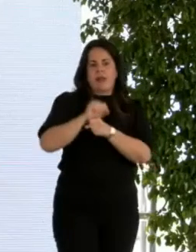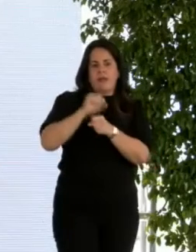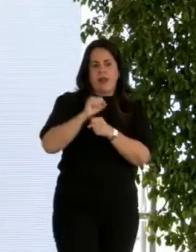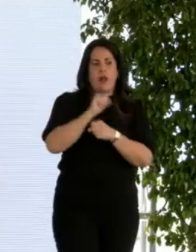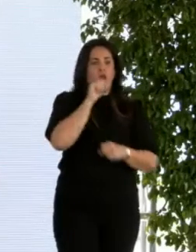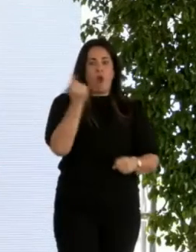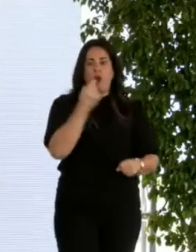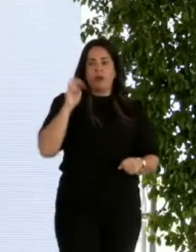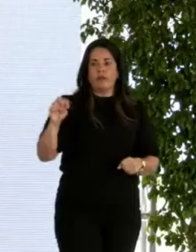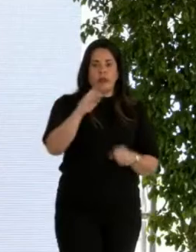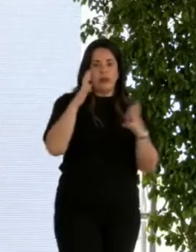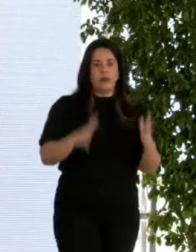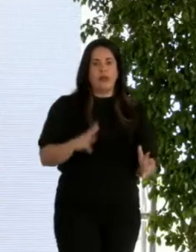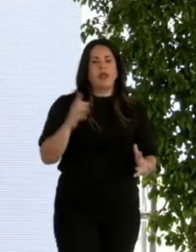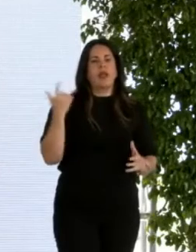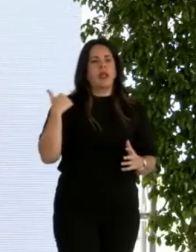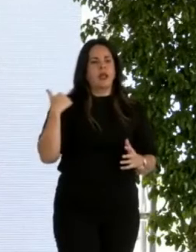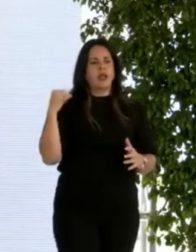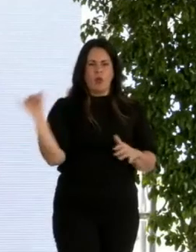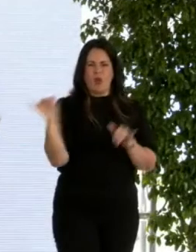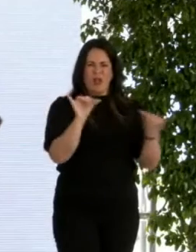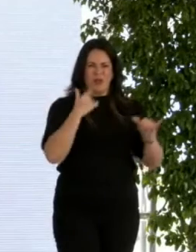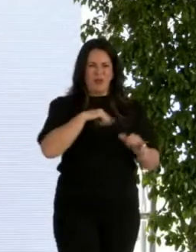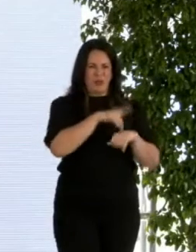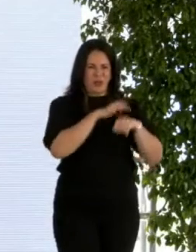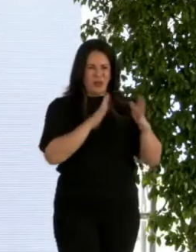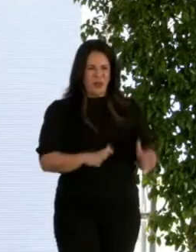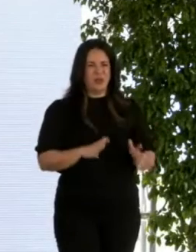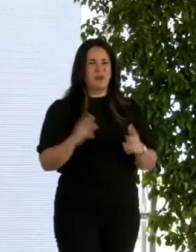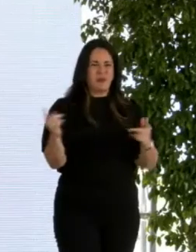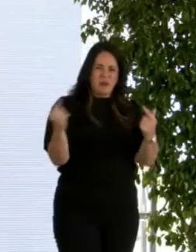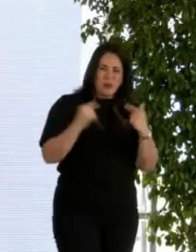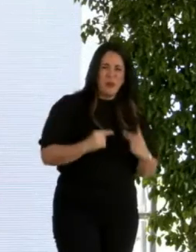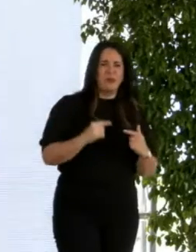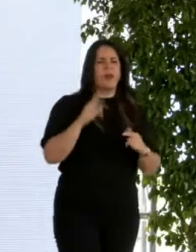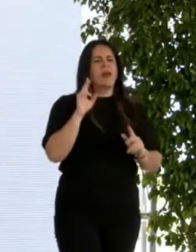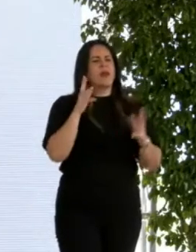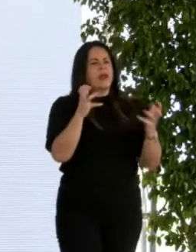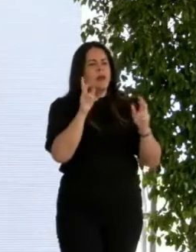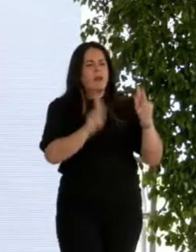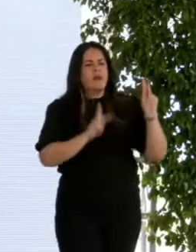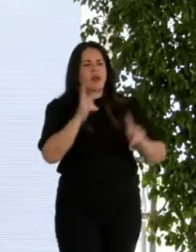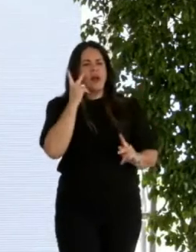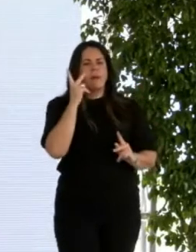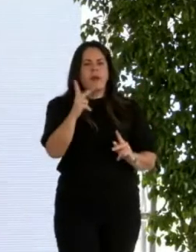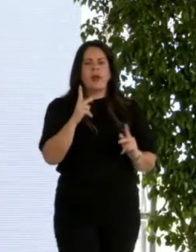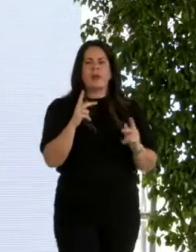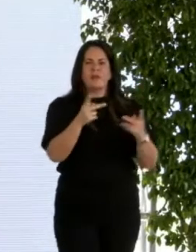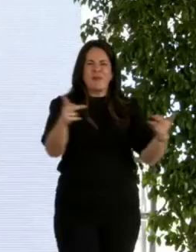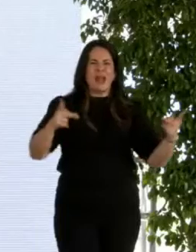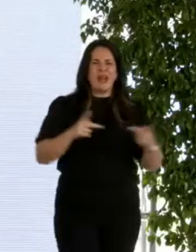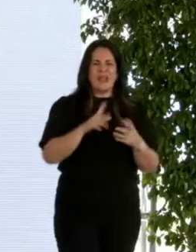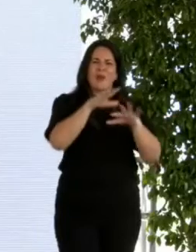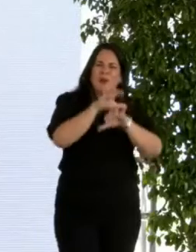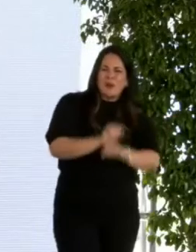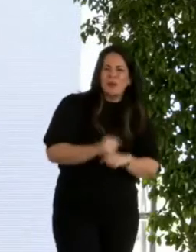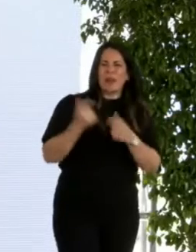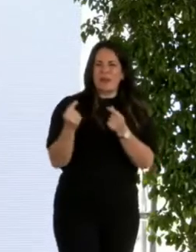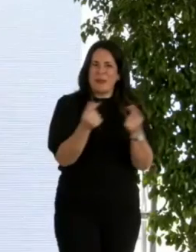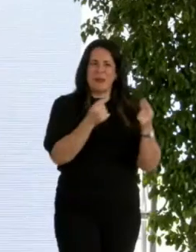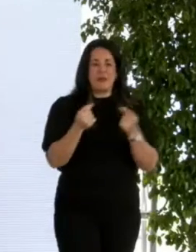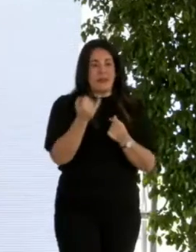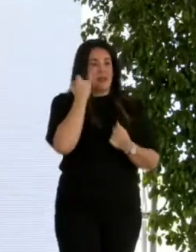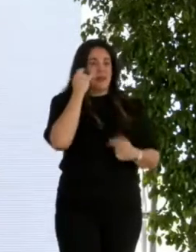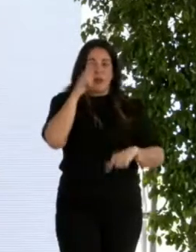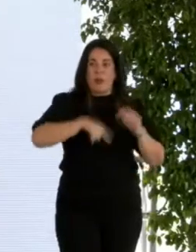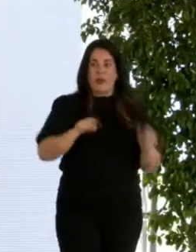turista, pero también para nosotros los locales. Queremos que la gente vea lo que es una experiencia de plaza en los pueblos. Si no tienen la oportunidad de ir para allá, lo